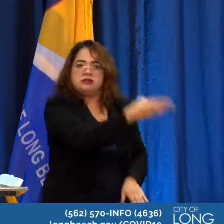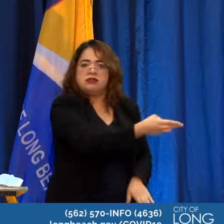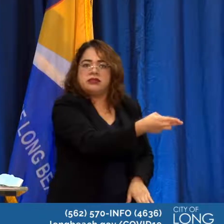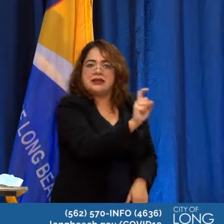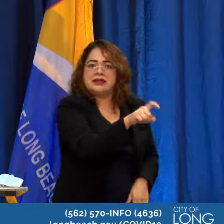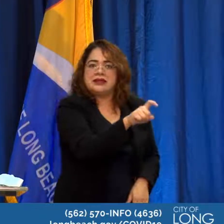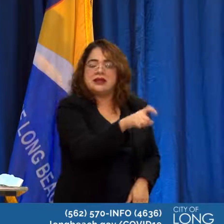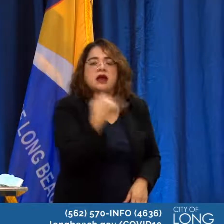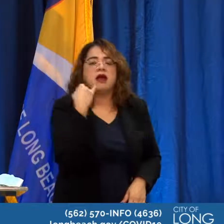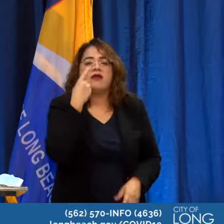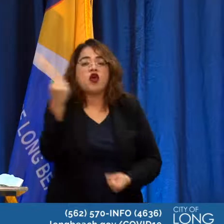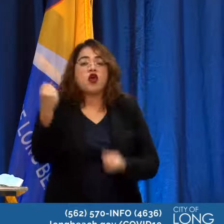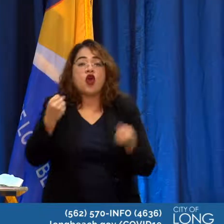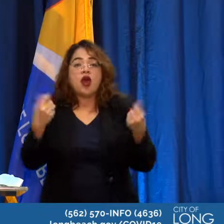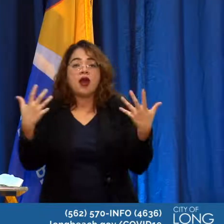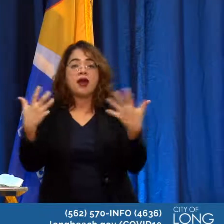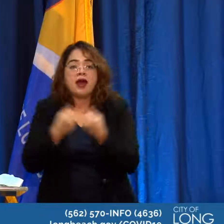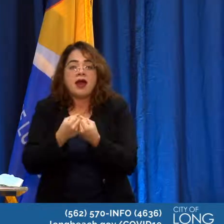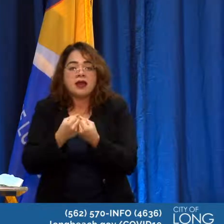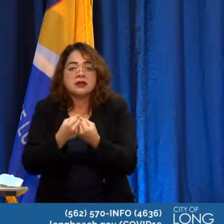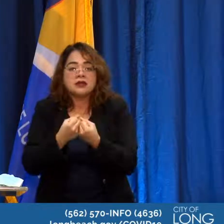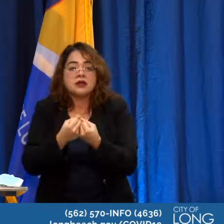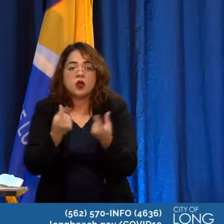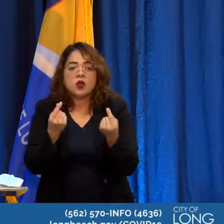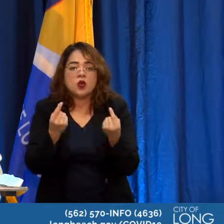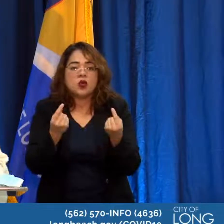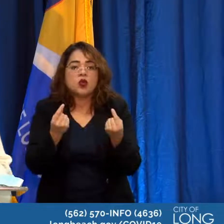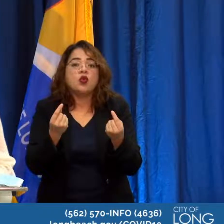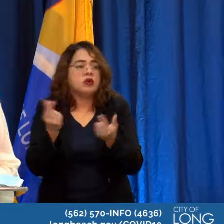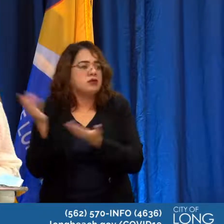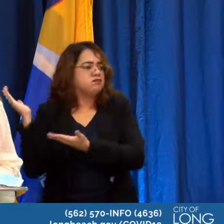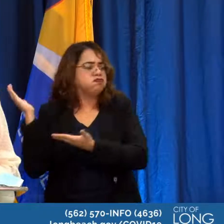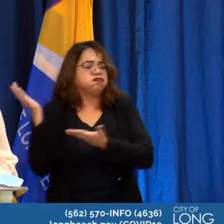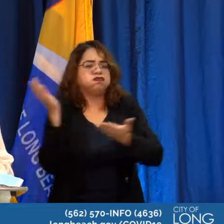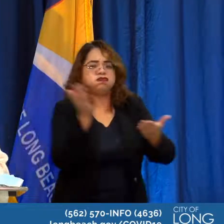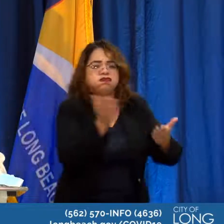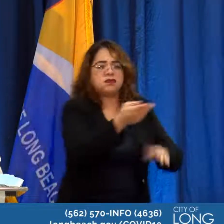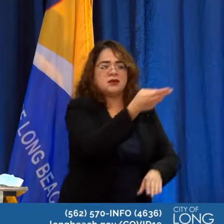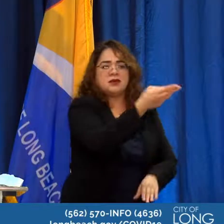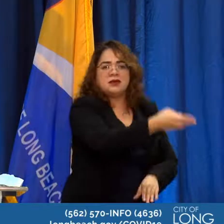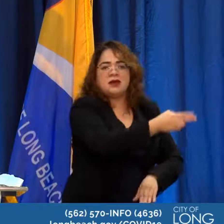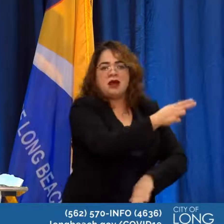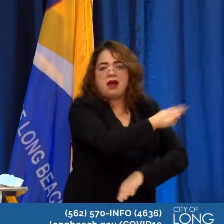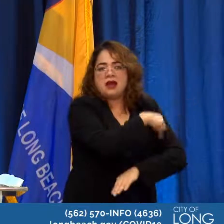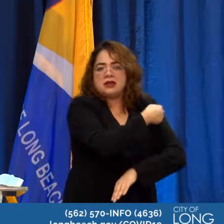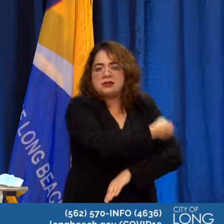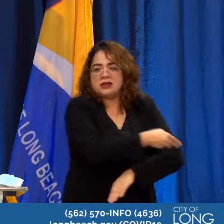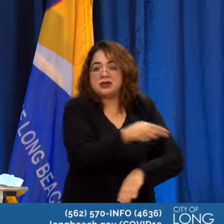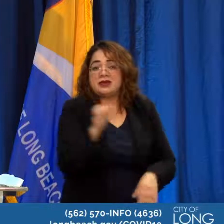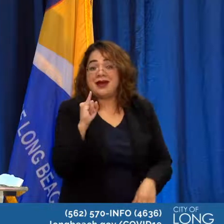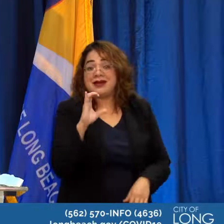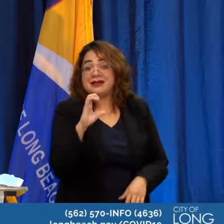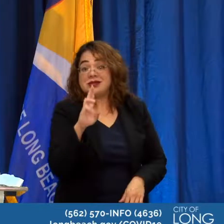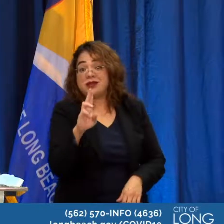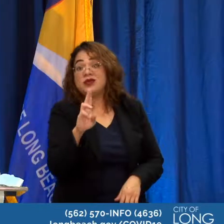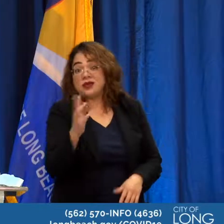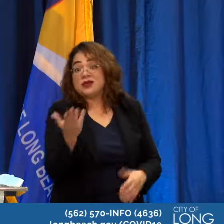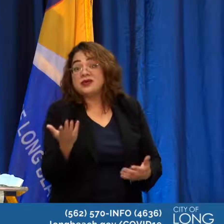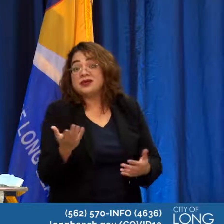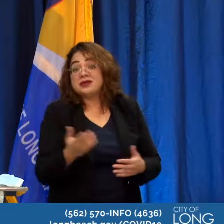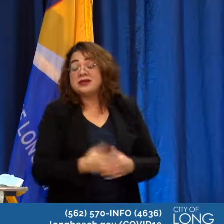automovilístico, también se ocupan esas camillas para dar servicios. Tomemos en cuenta que cuando los